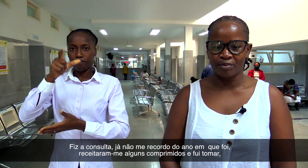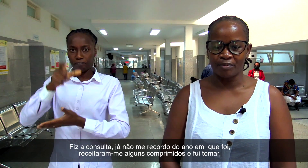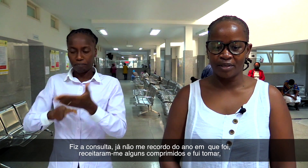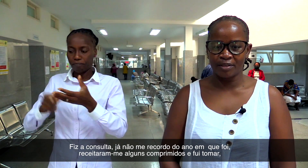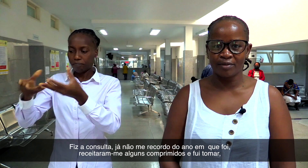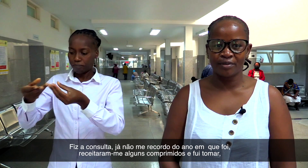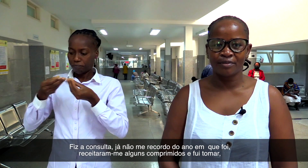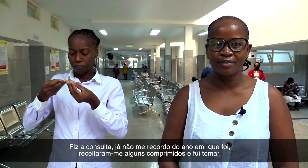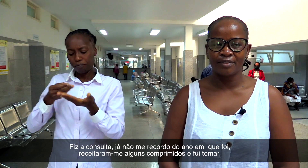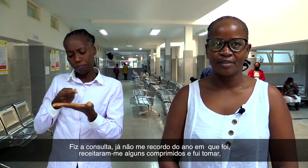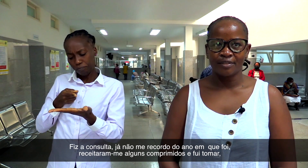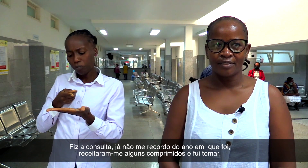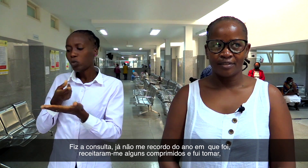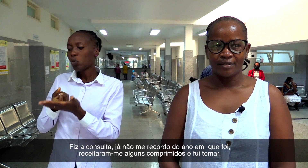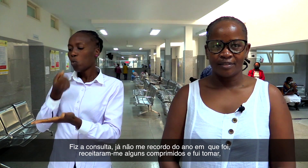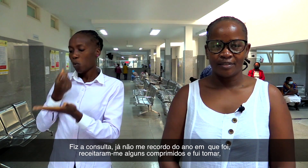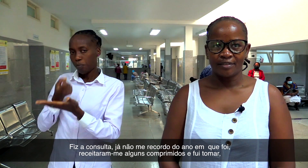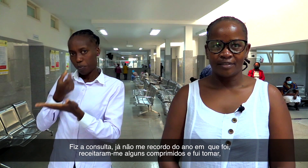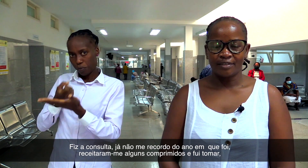alguns comprimidos